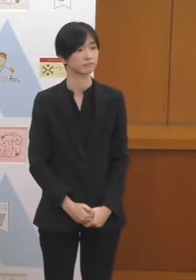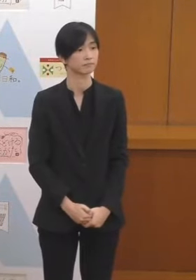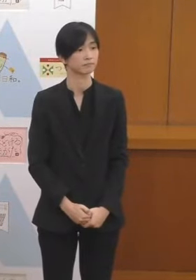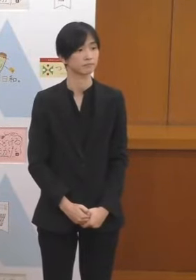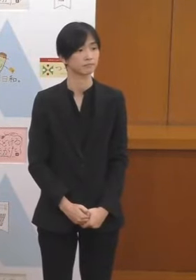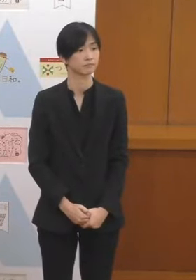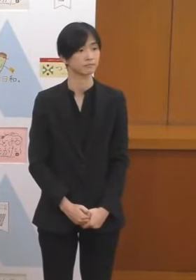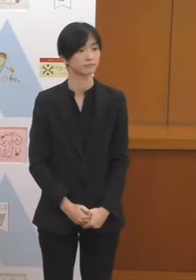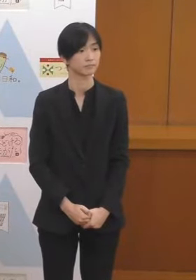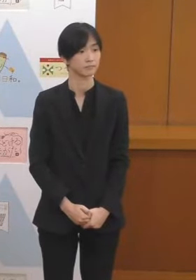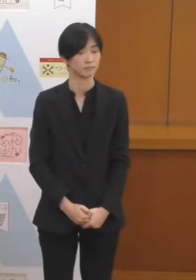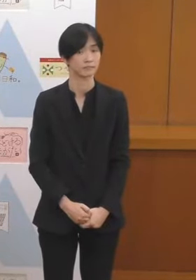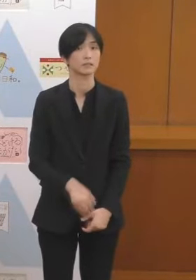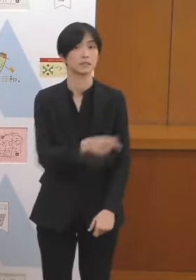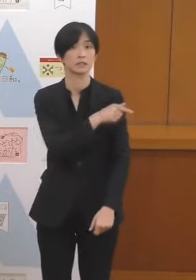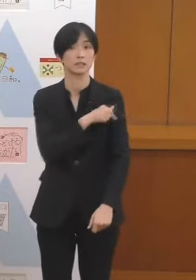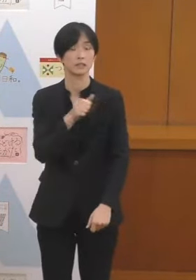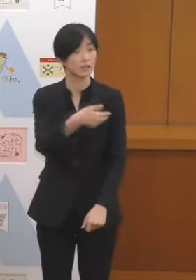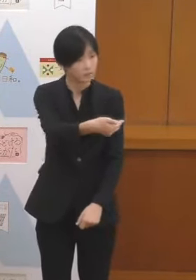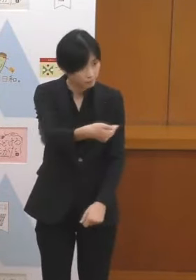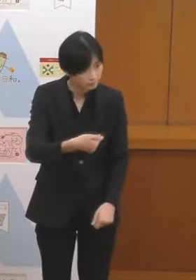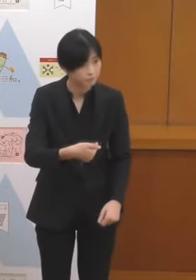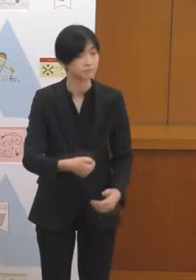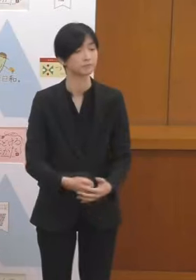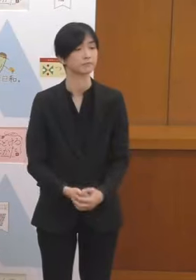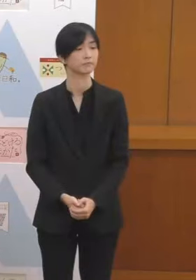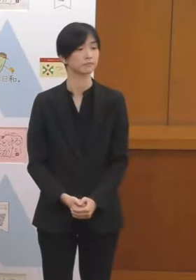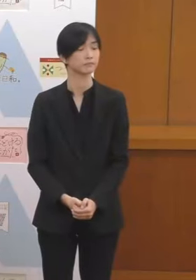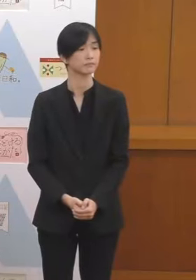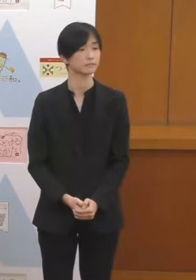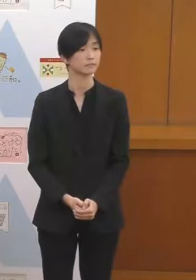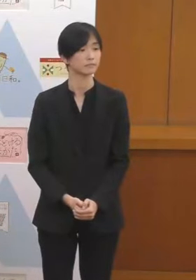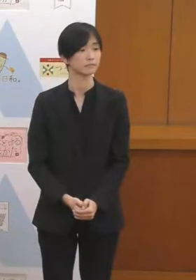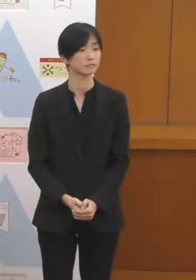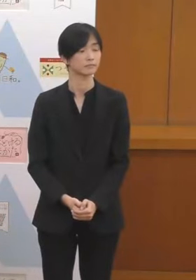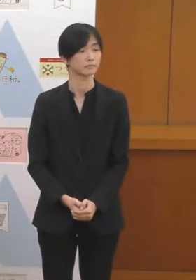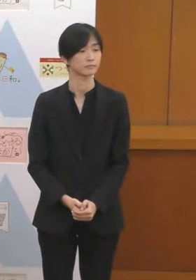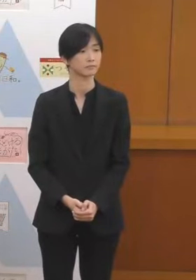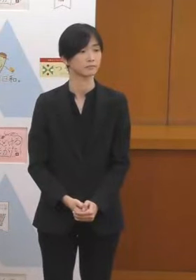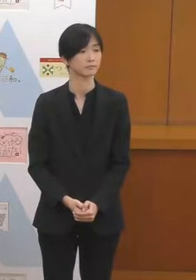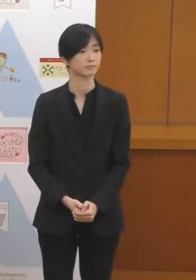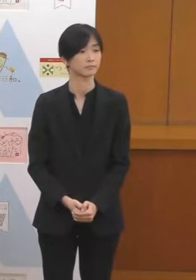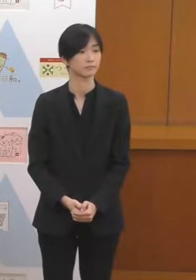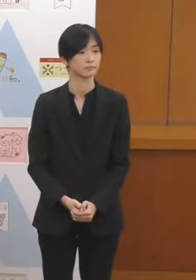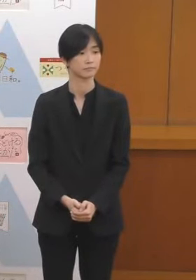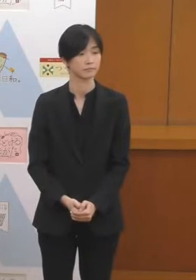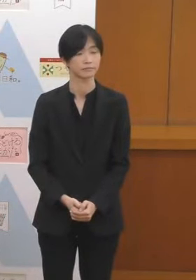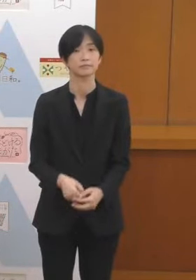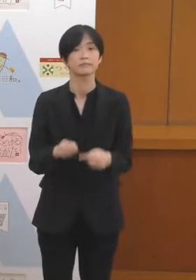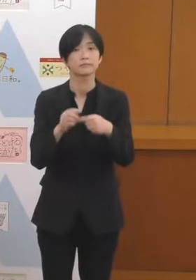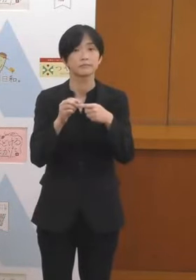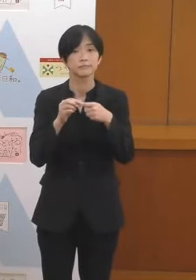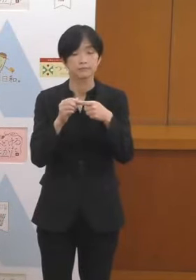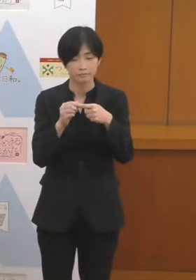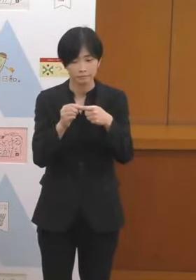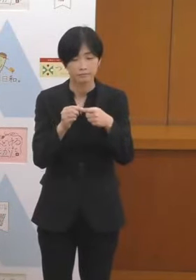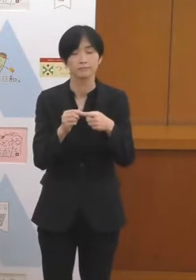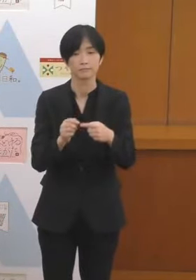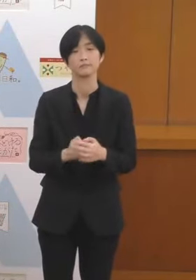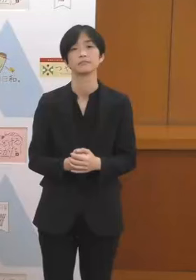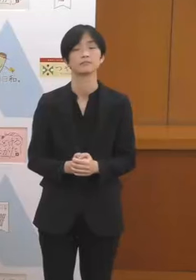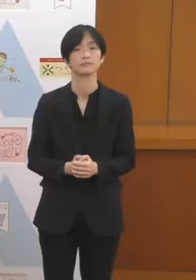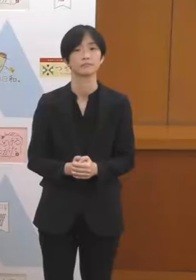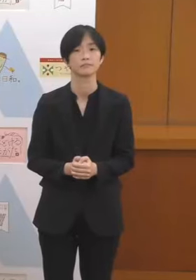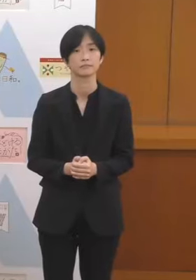ます幹事者朝日新聞の高橋ですよろしくお願いいたします代表質問え1点目え2点あ1の1点目から